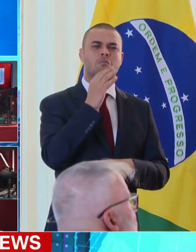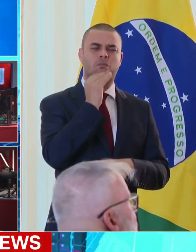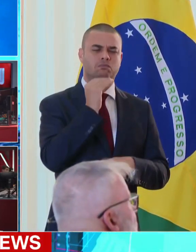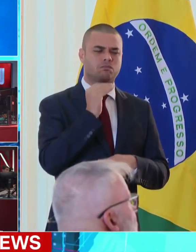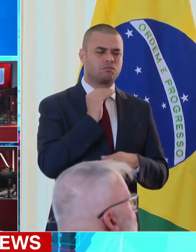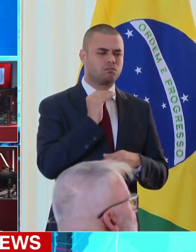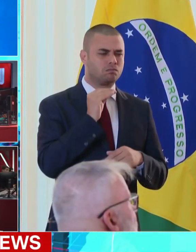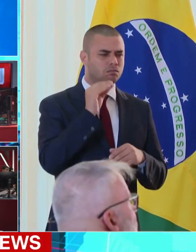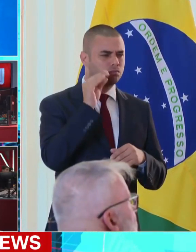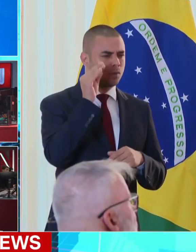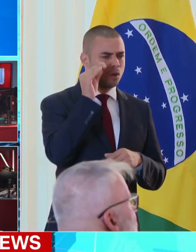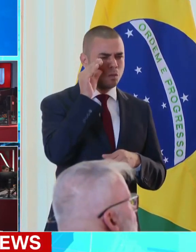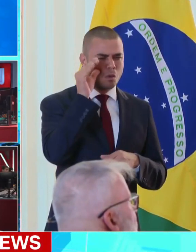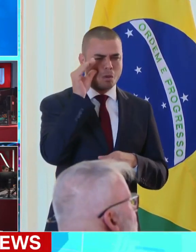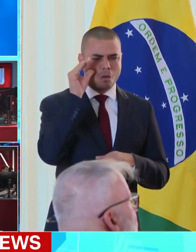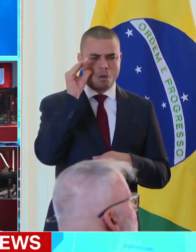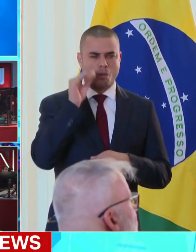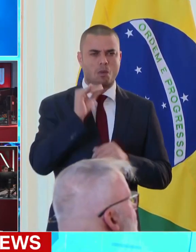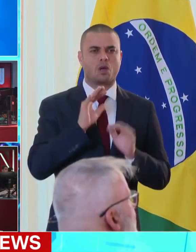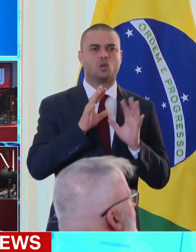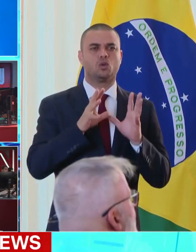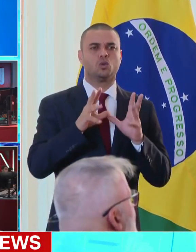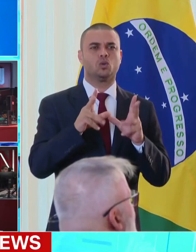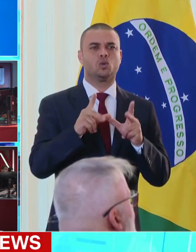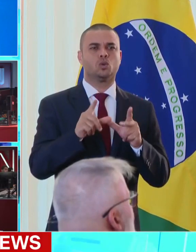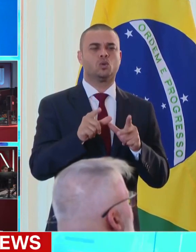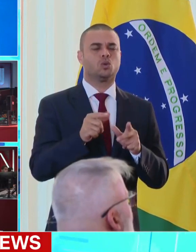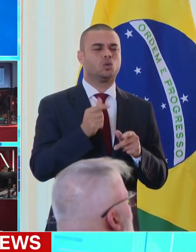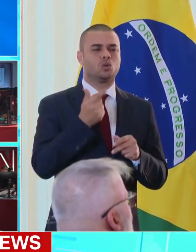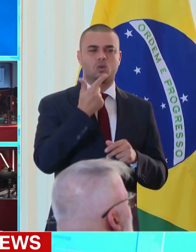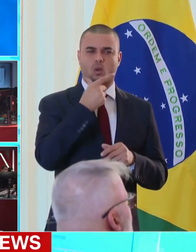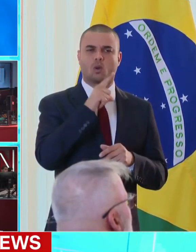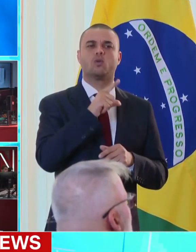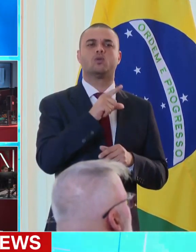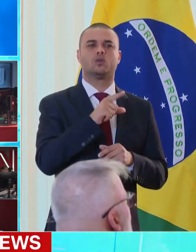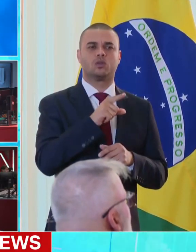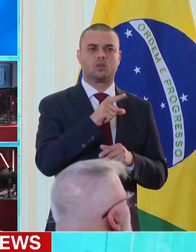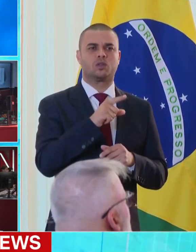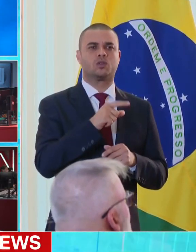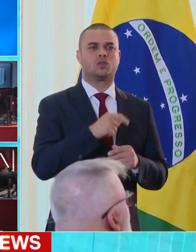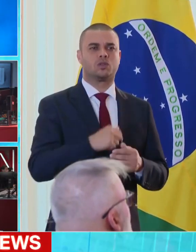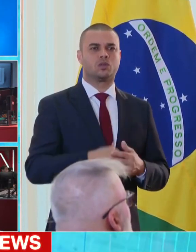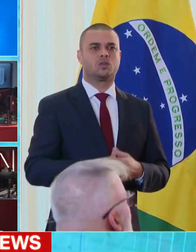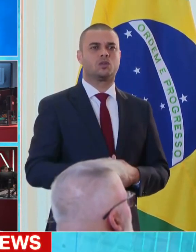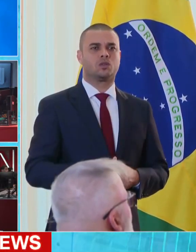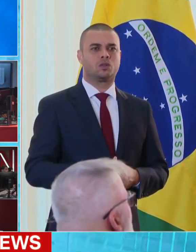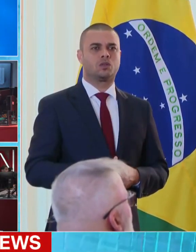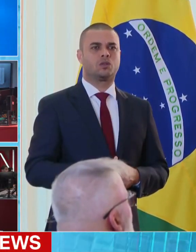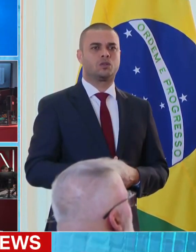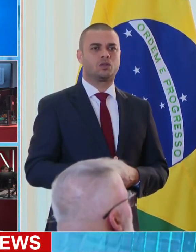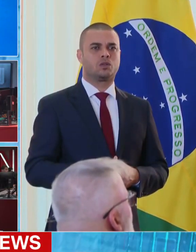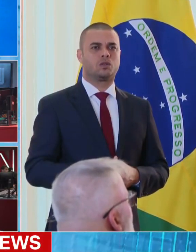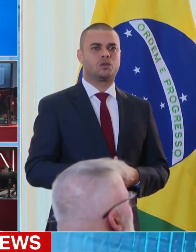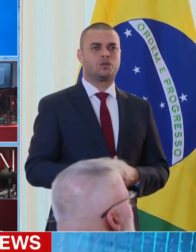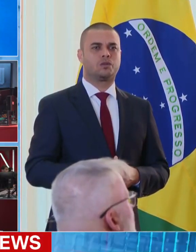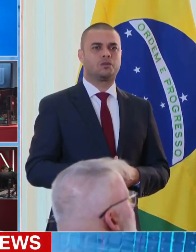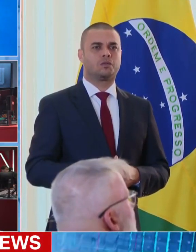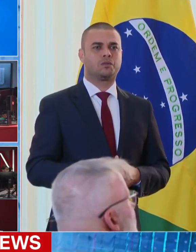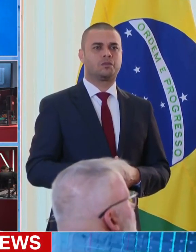sejam removidos os vídeos que reproduzem o esse discurso e são absolutamente